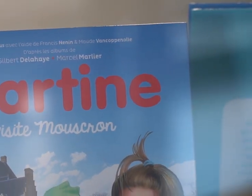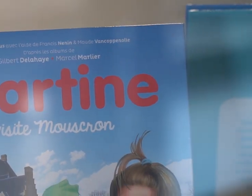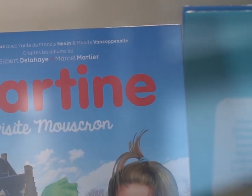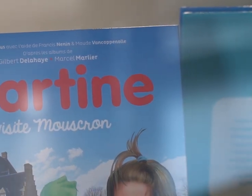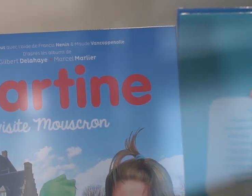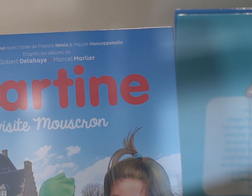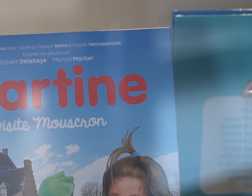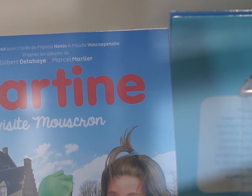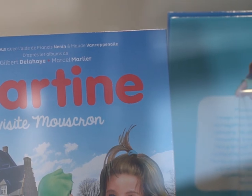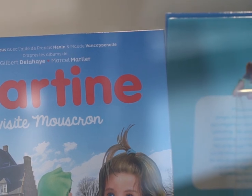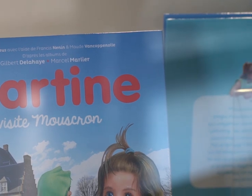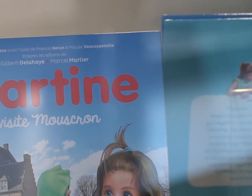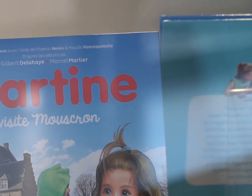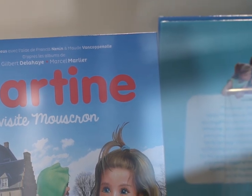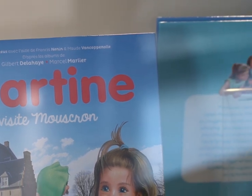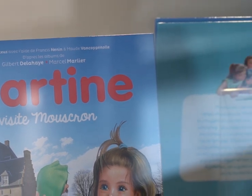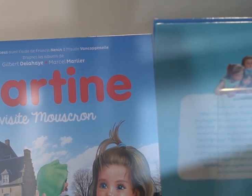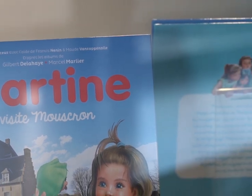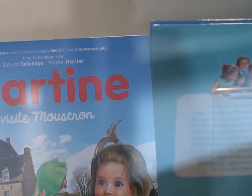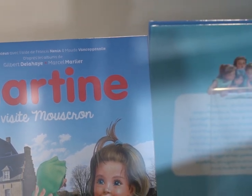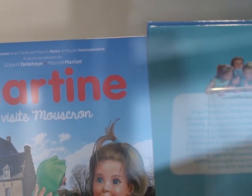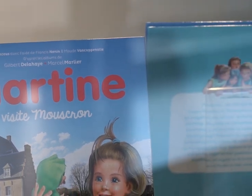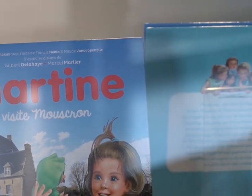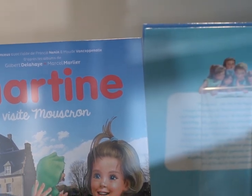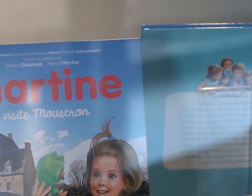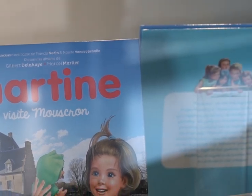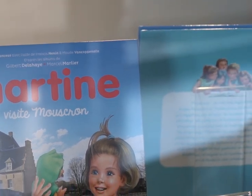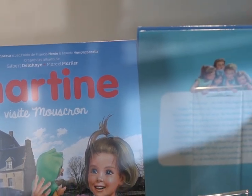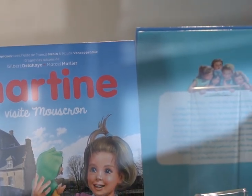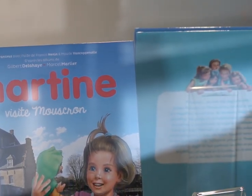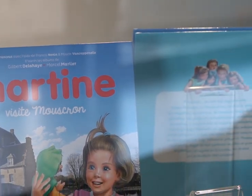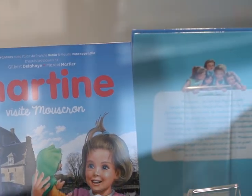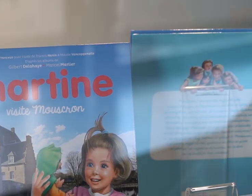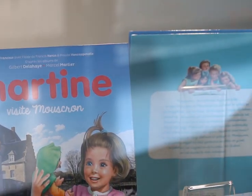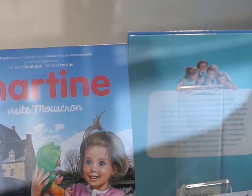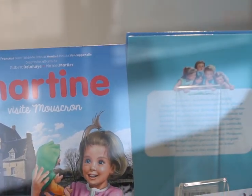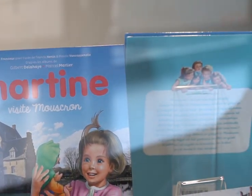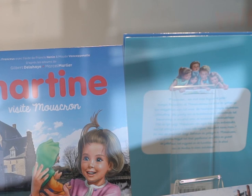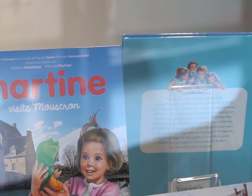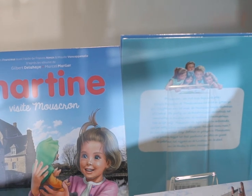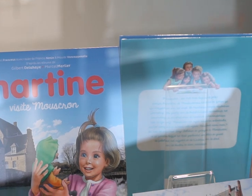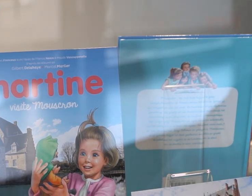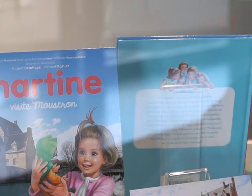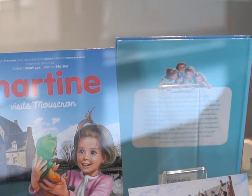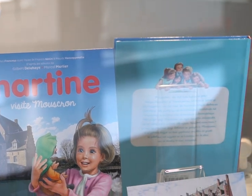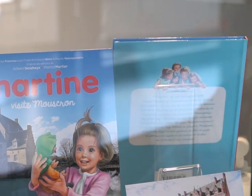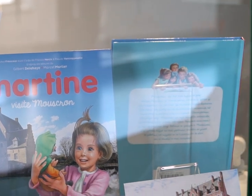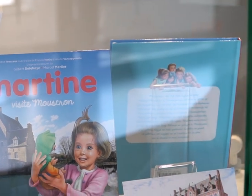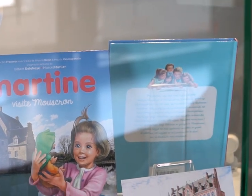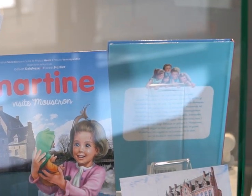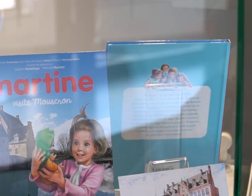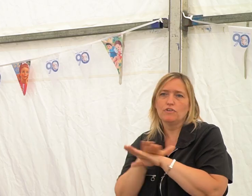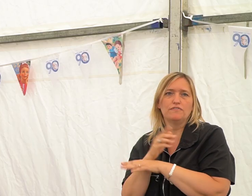plus beaucoup. Donc c'est parti comme des petits pains, donc, et tant mieux. Et donc merci évidemment aussi aux éditions Casterman de nous avoir permis de réaliser ces